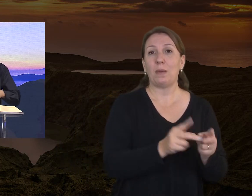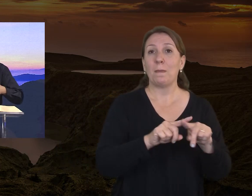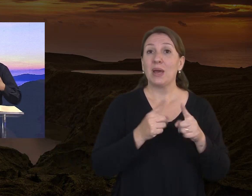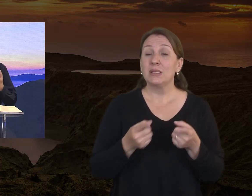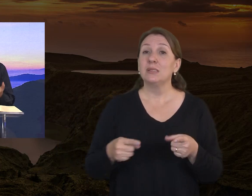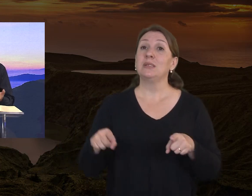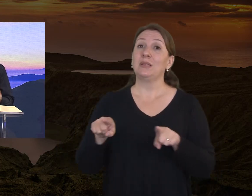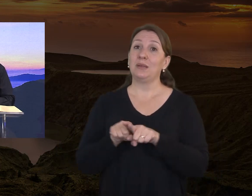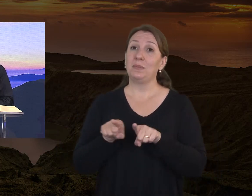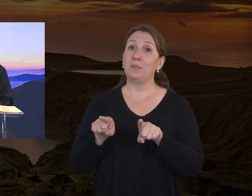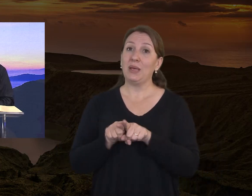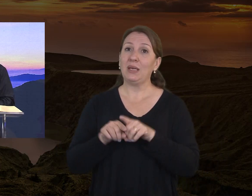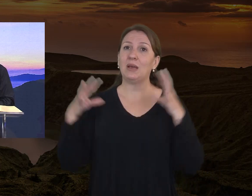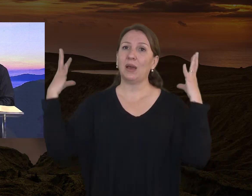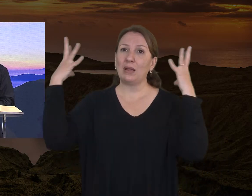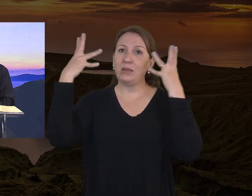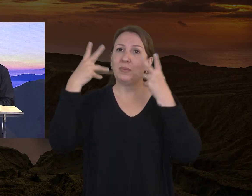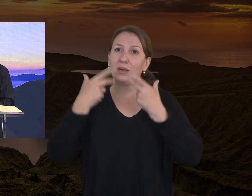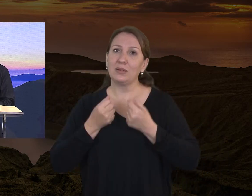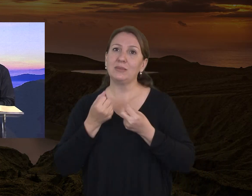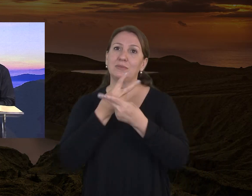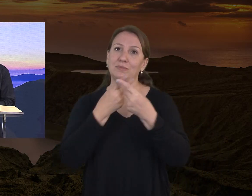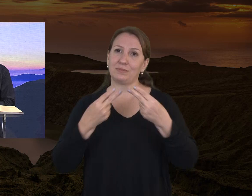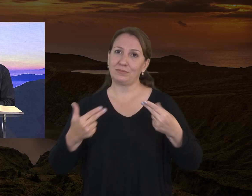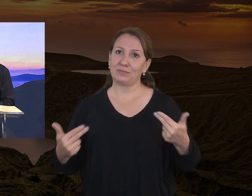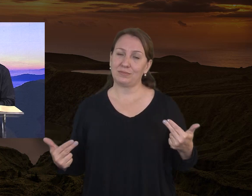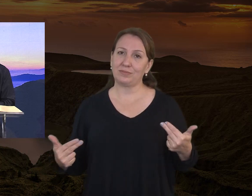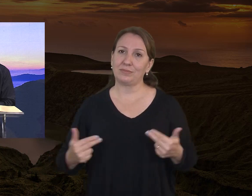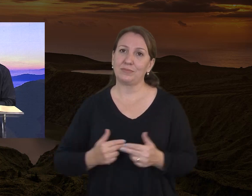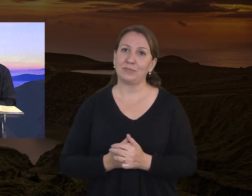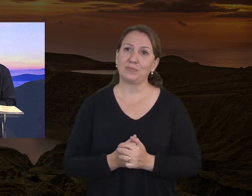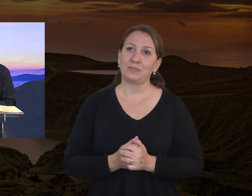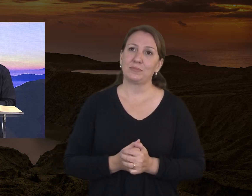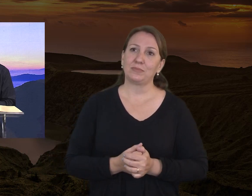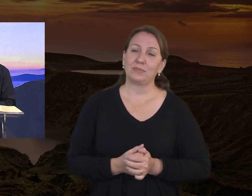vida, que precisa respirar. E